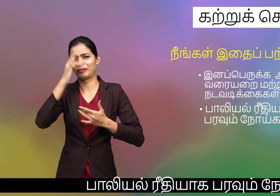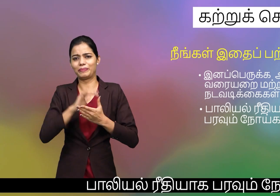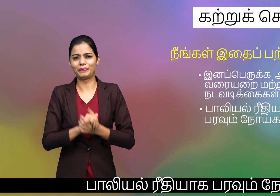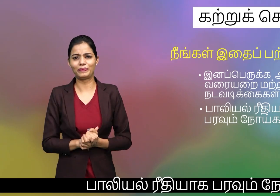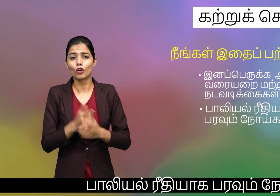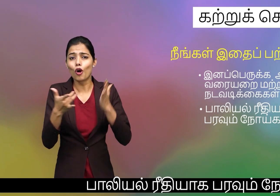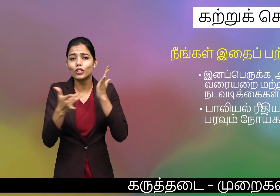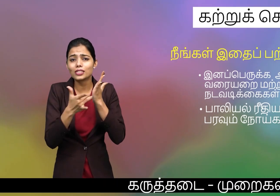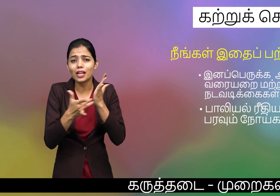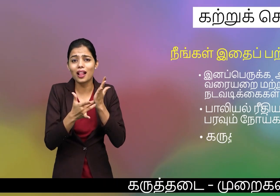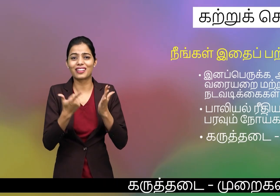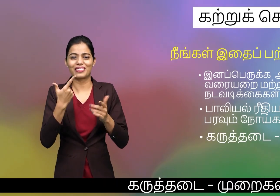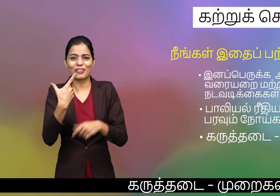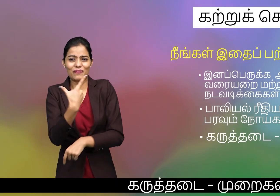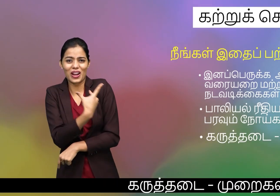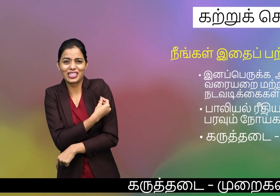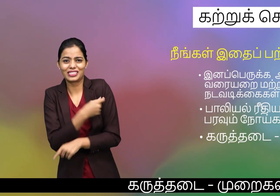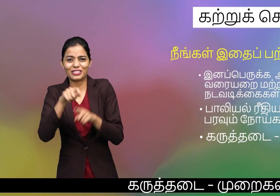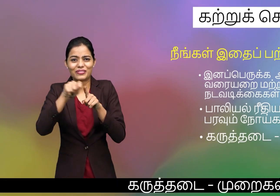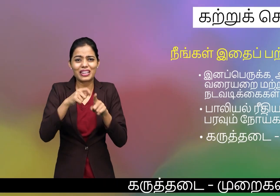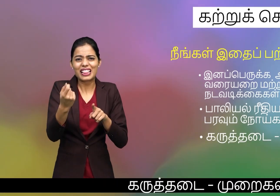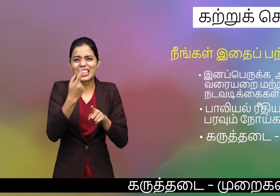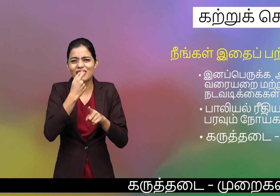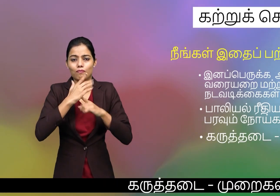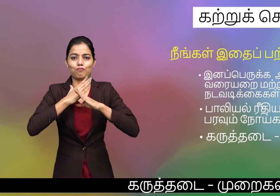நோய்கள், கருத்தடை முறைகள்.